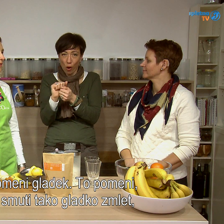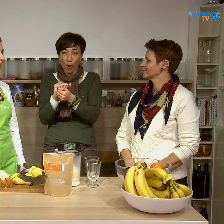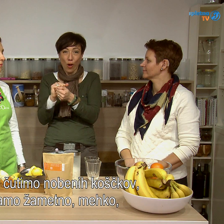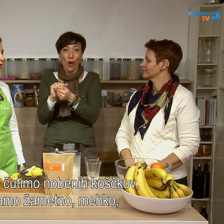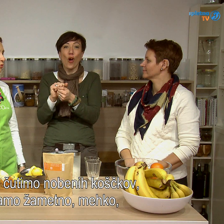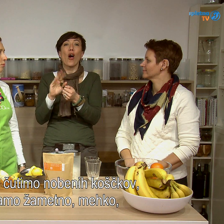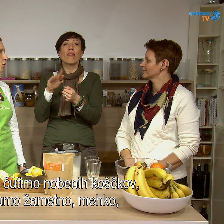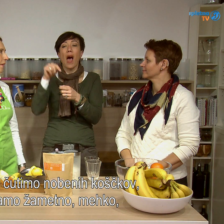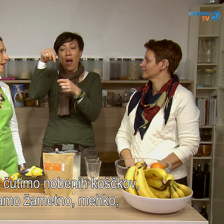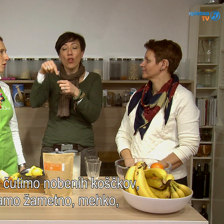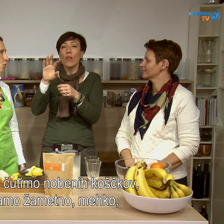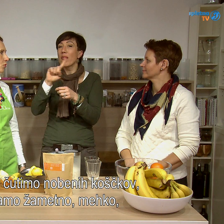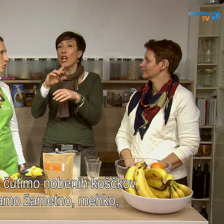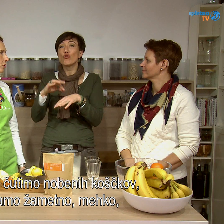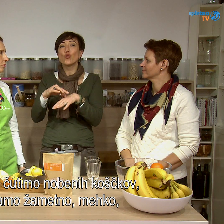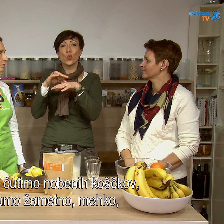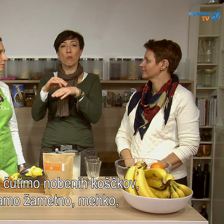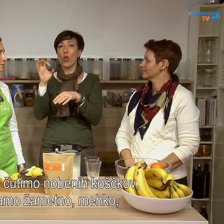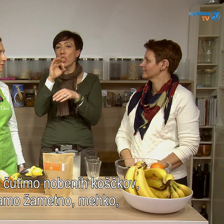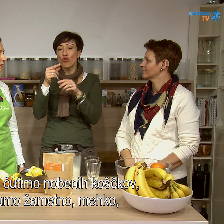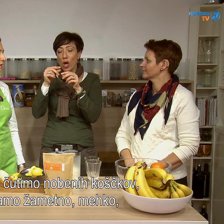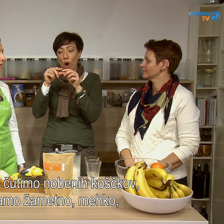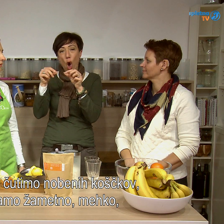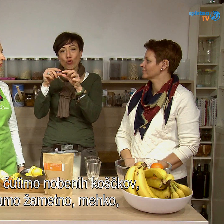da v njem ne čutimo nobenih koščkov,